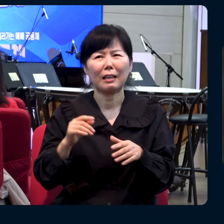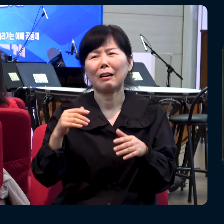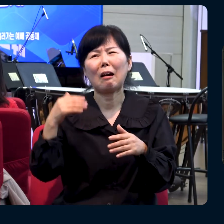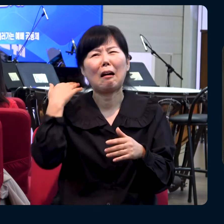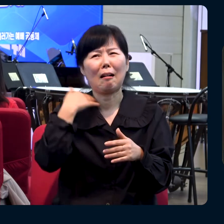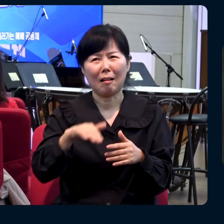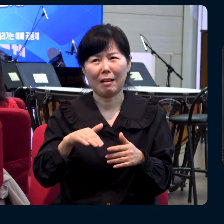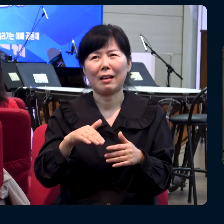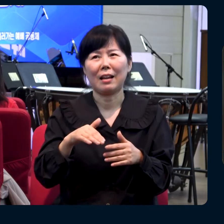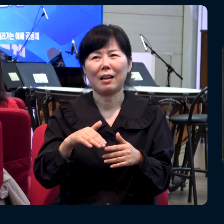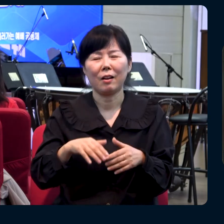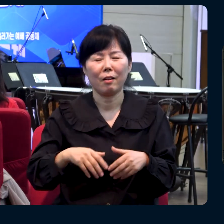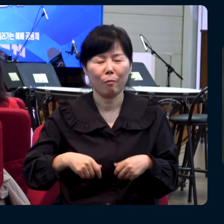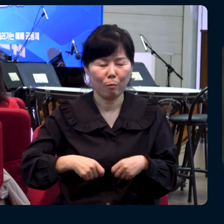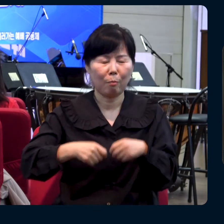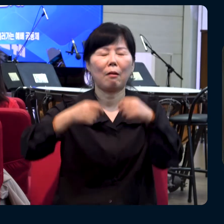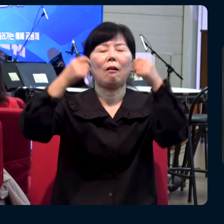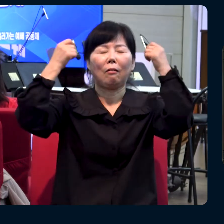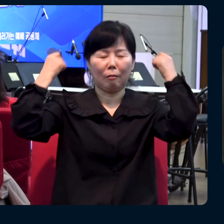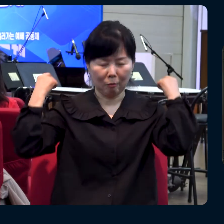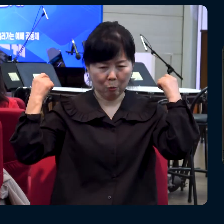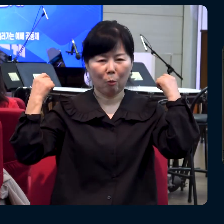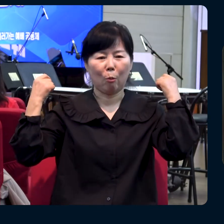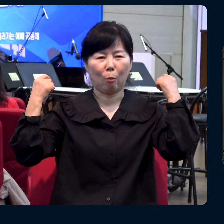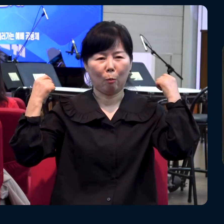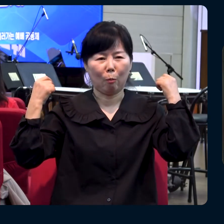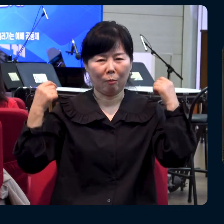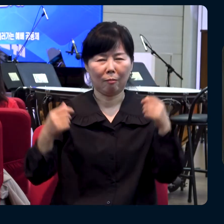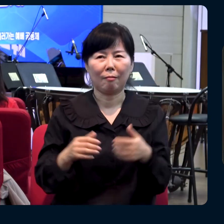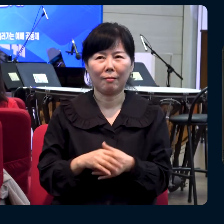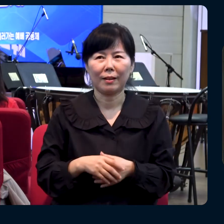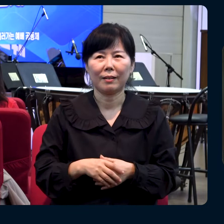가지 못하겠나다 하고 곧 어떻게 했다고요?